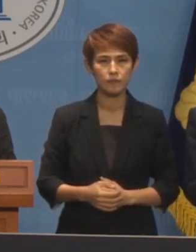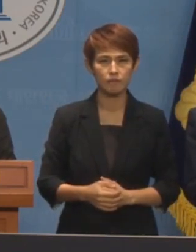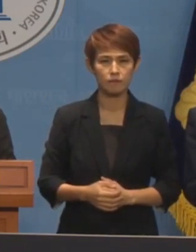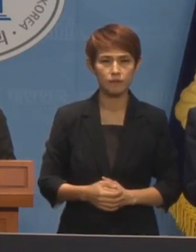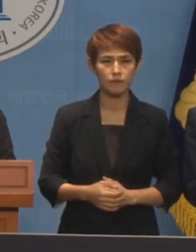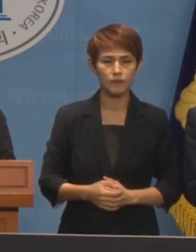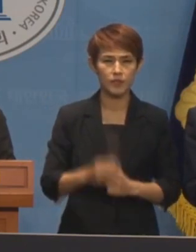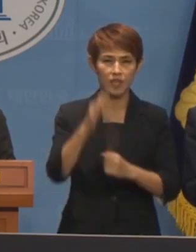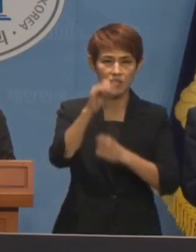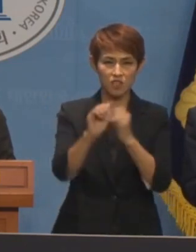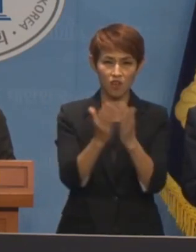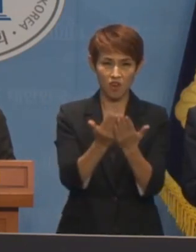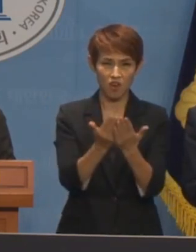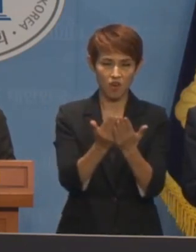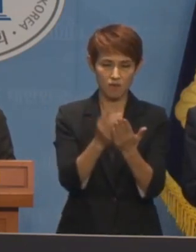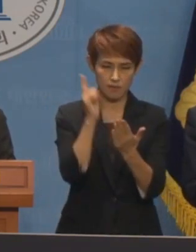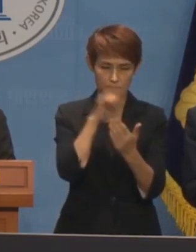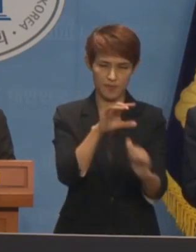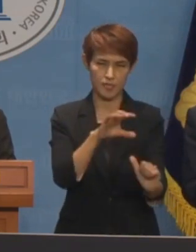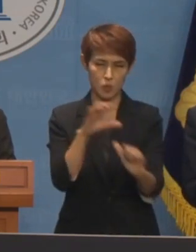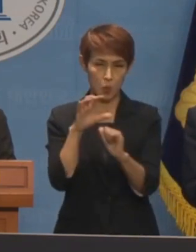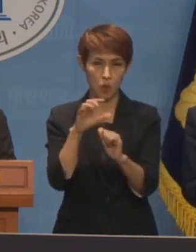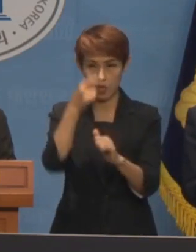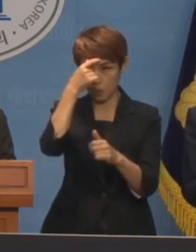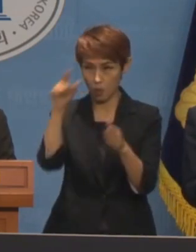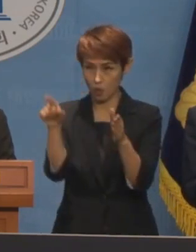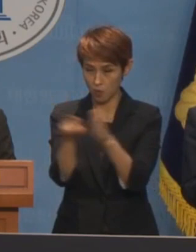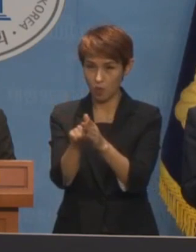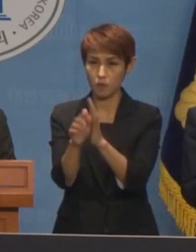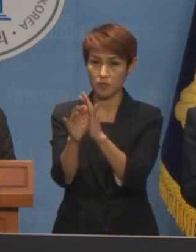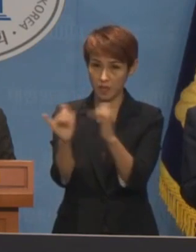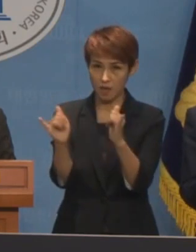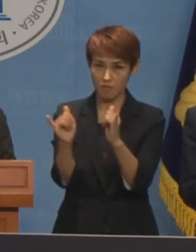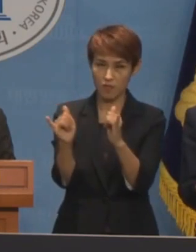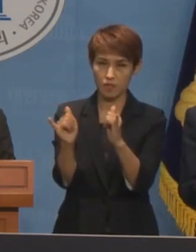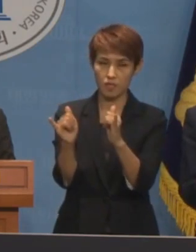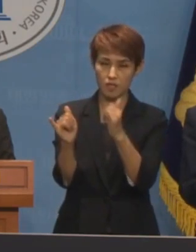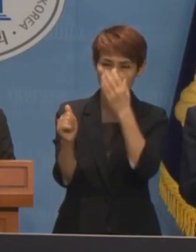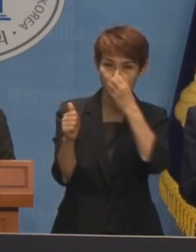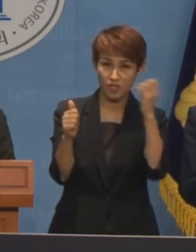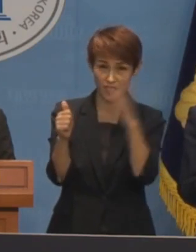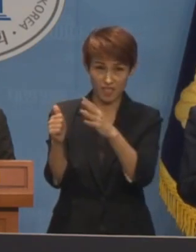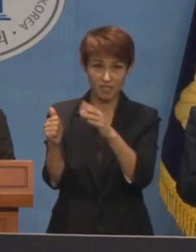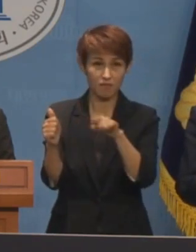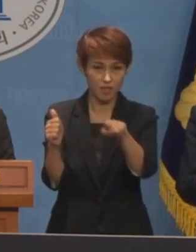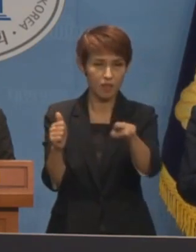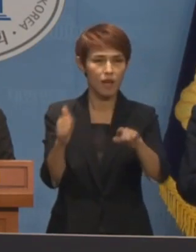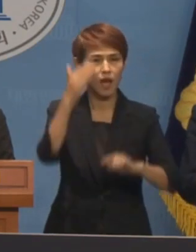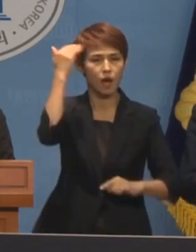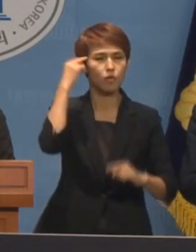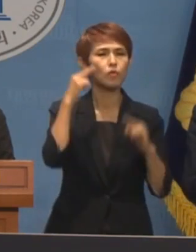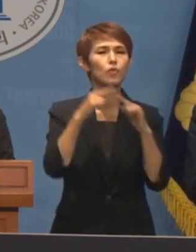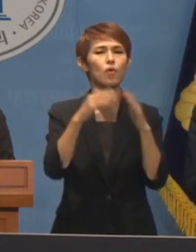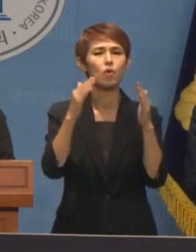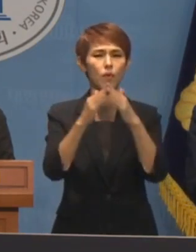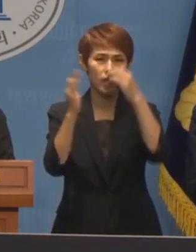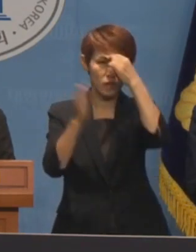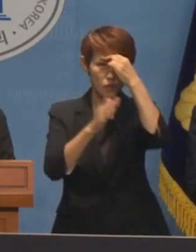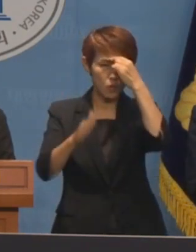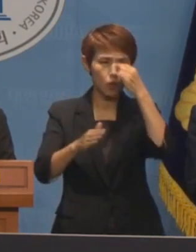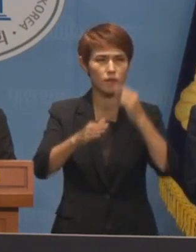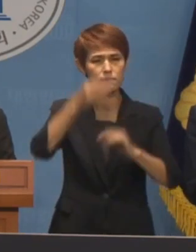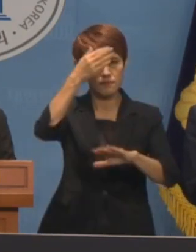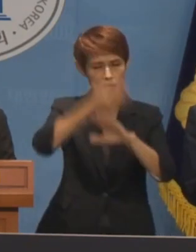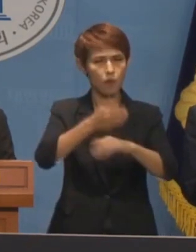악의적으로 성경을 인용해 기독교 후보자들을 매도한 고민정 의원은 지금 당장 한국교회와 성도 앞에 공개